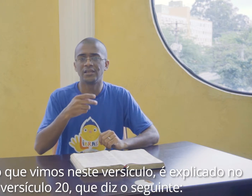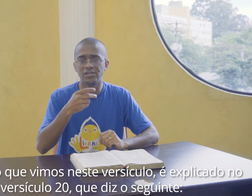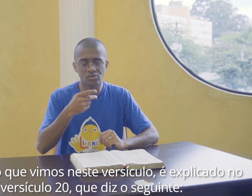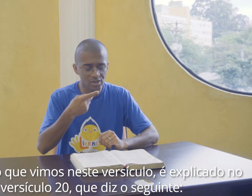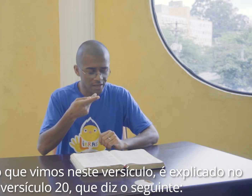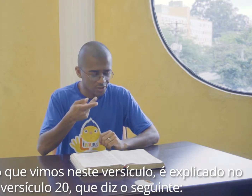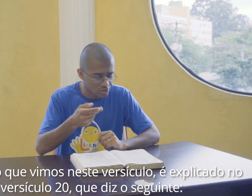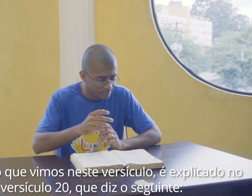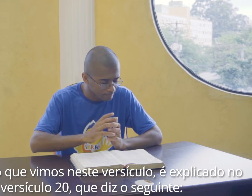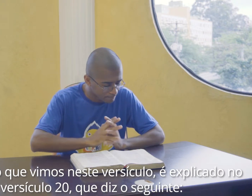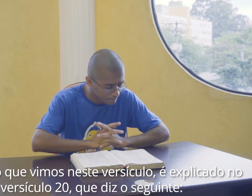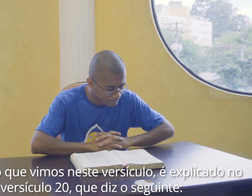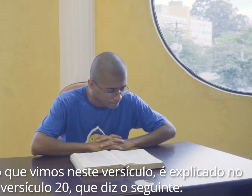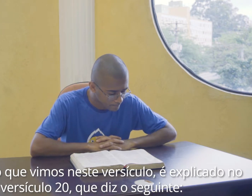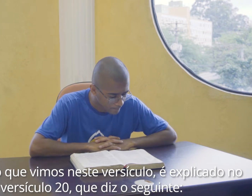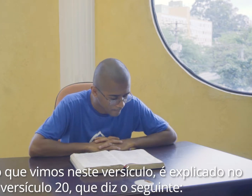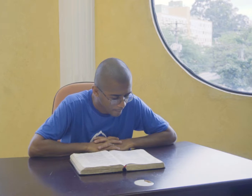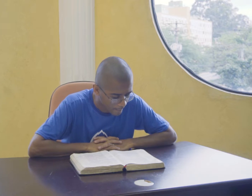diz o seguinte: